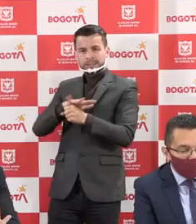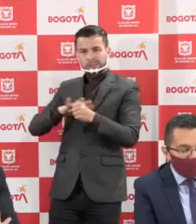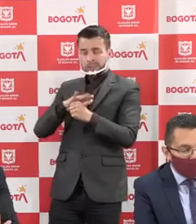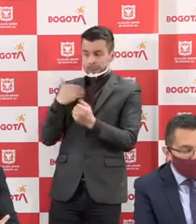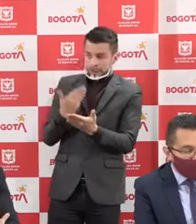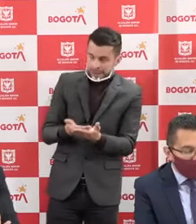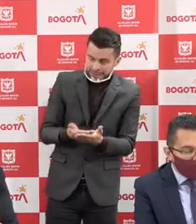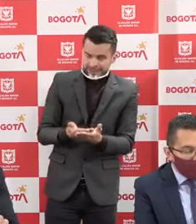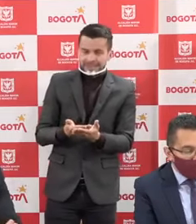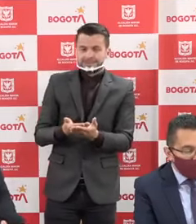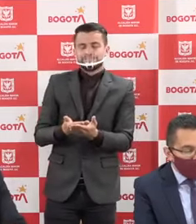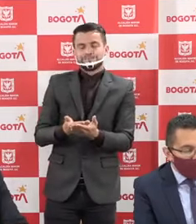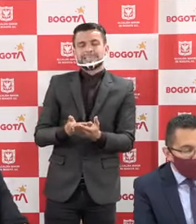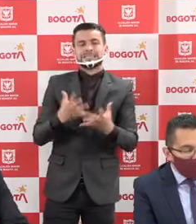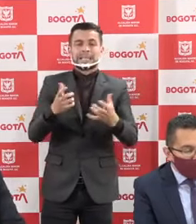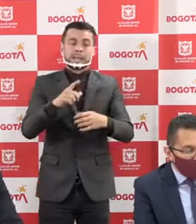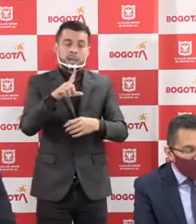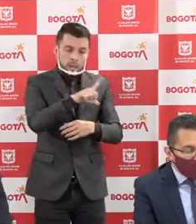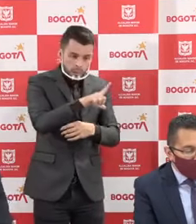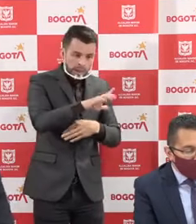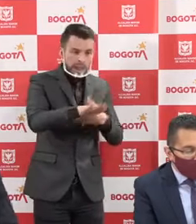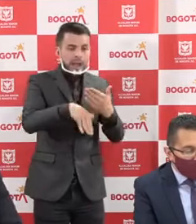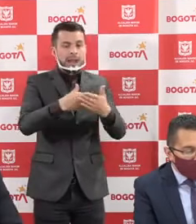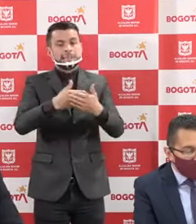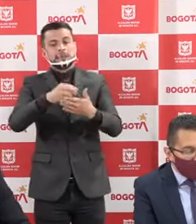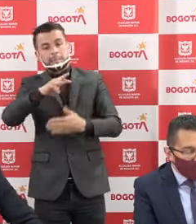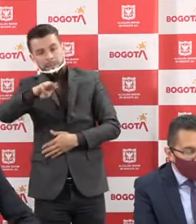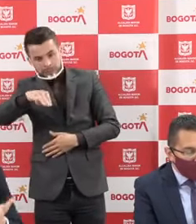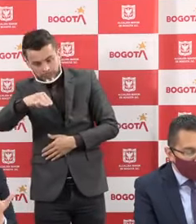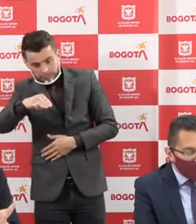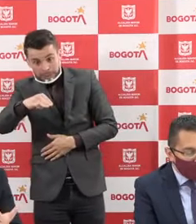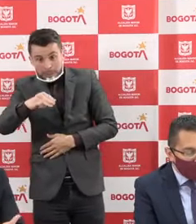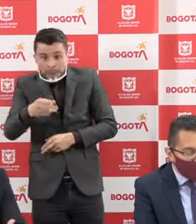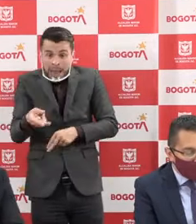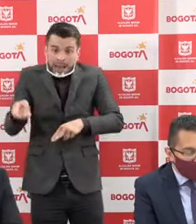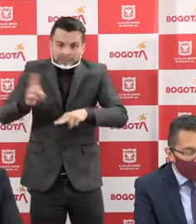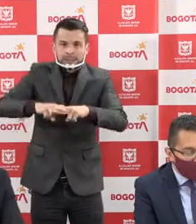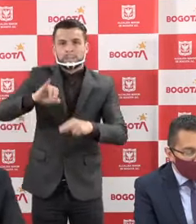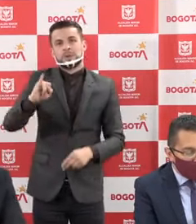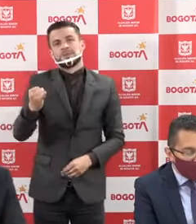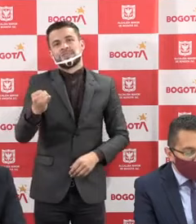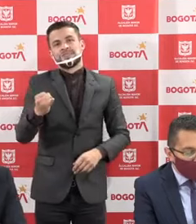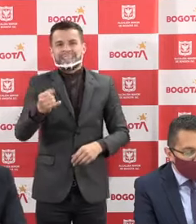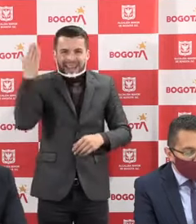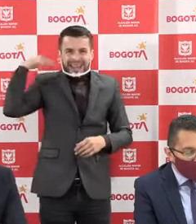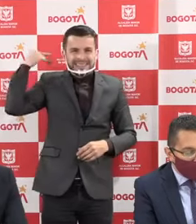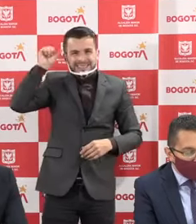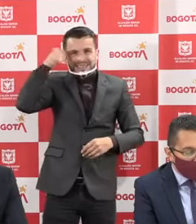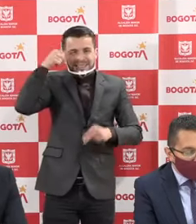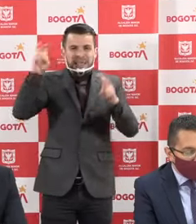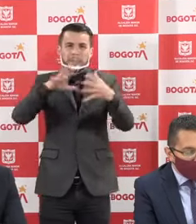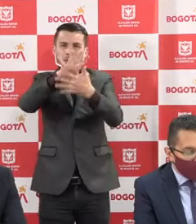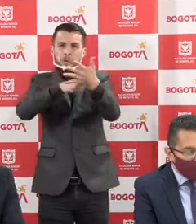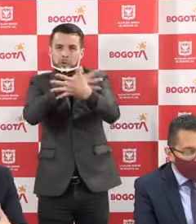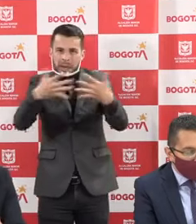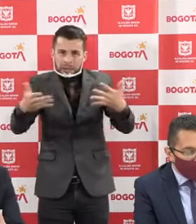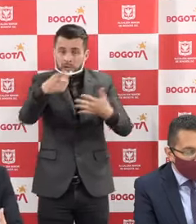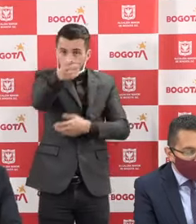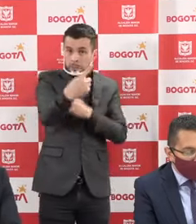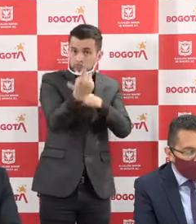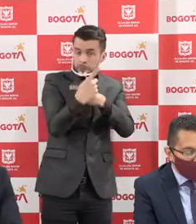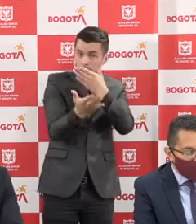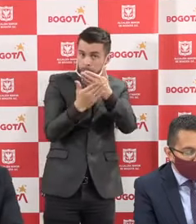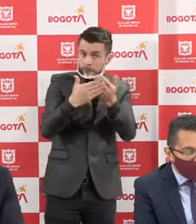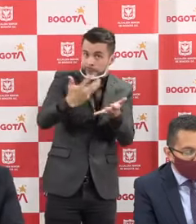día adicional se garantizará teniendo entonces cinco días a la semana levantamos las restricciones de horario que habían pedido que se levantaran para poder